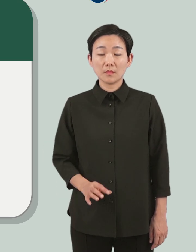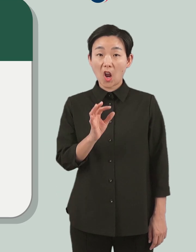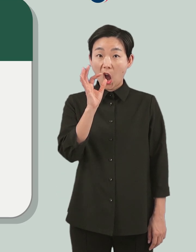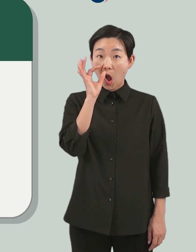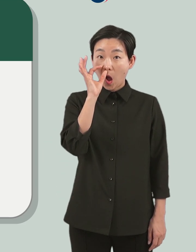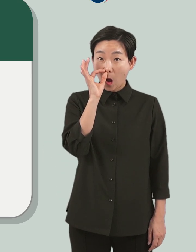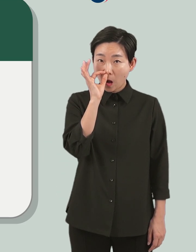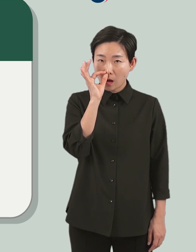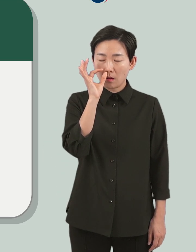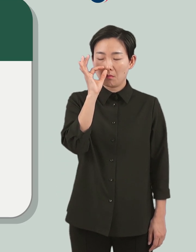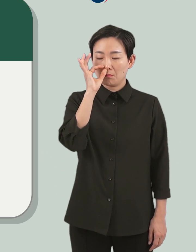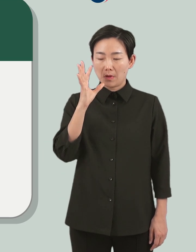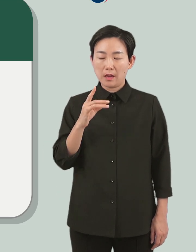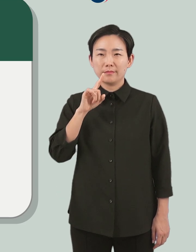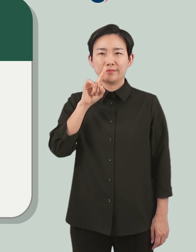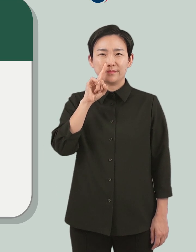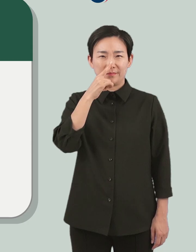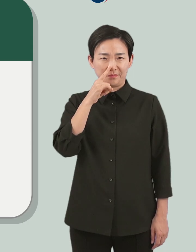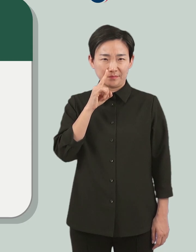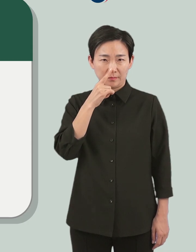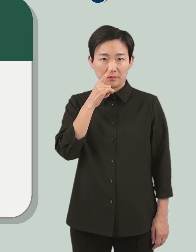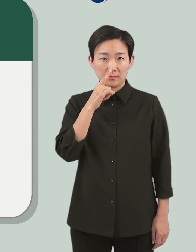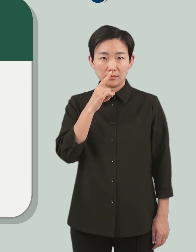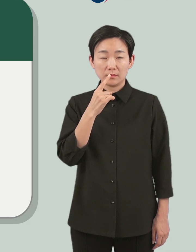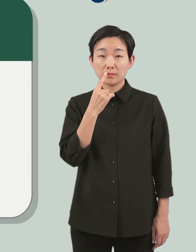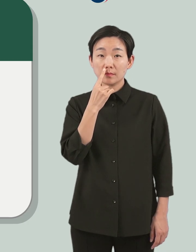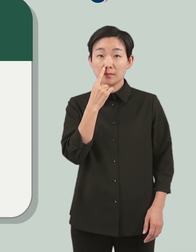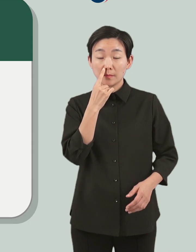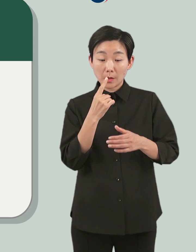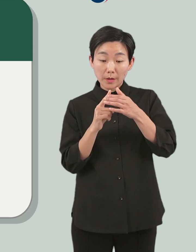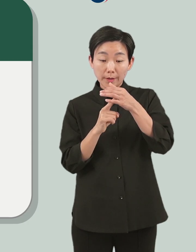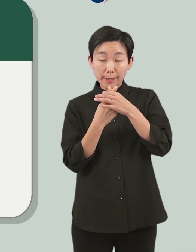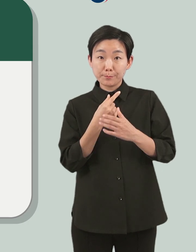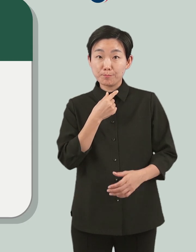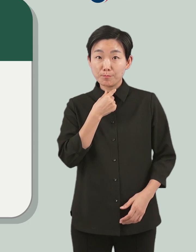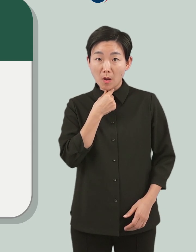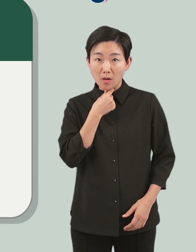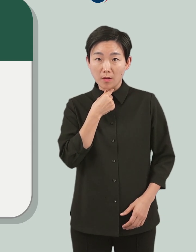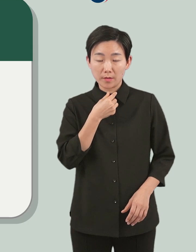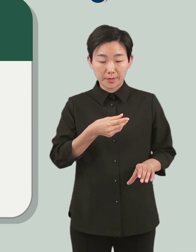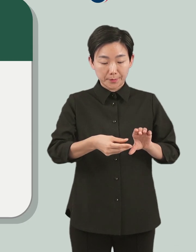코에 피어싱이 있는 경우 제거 후 검사합니다.